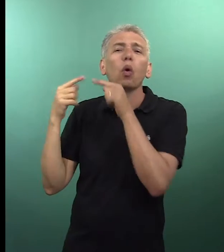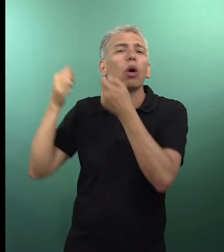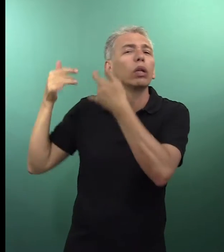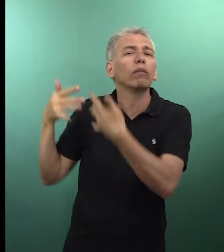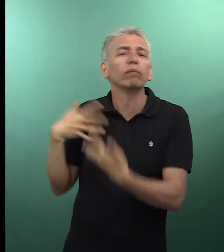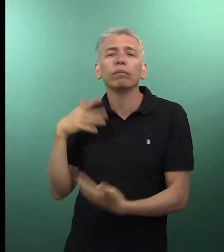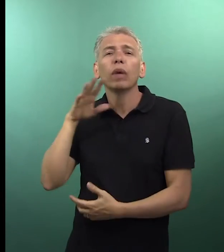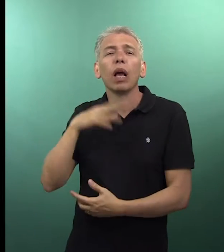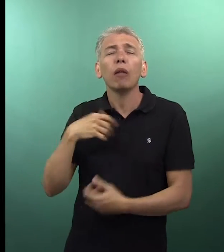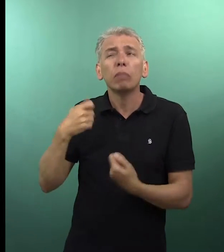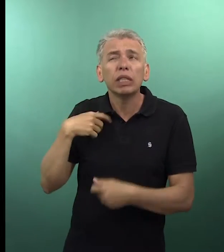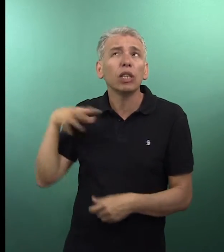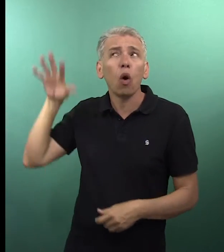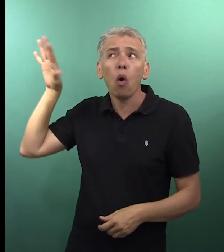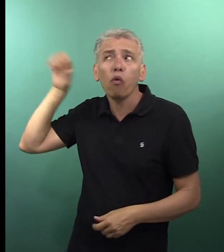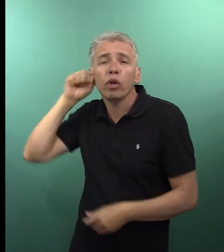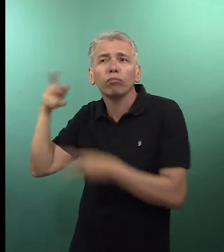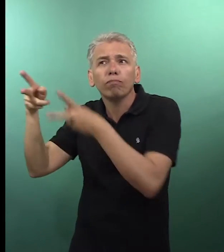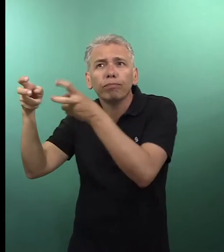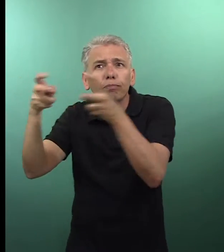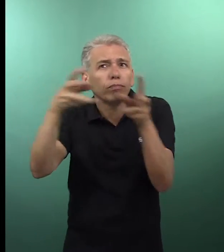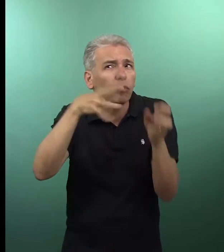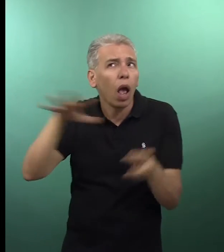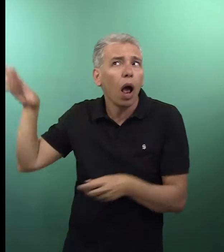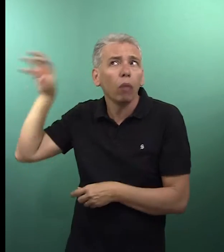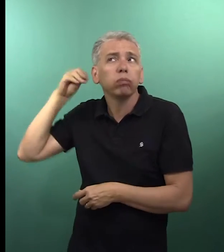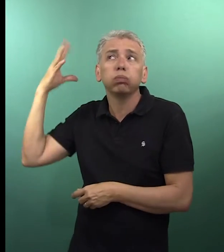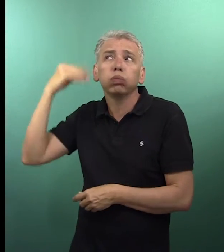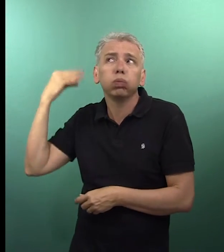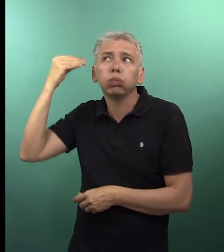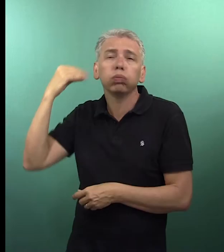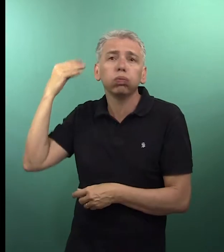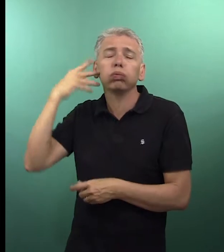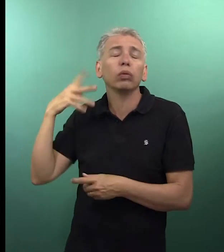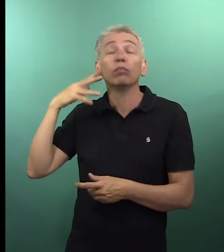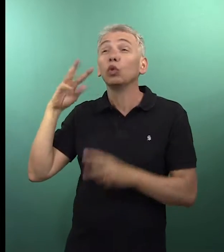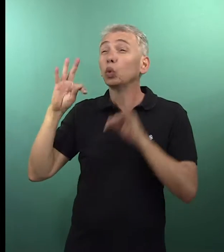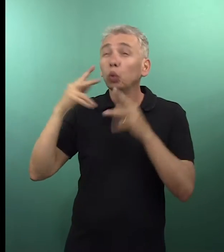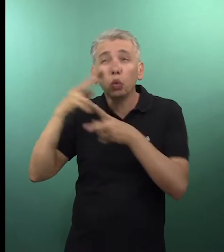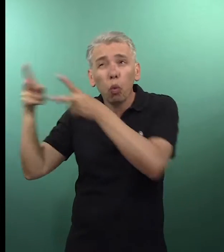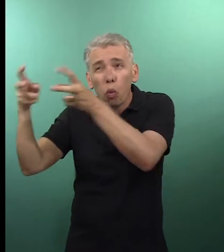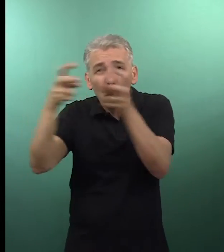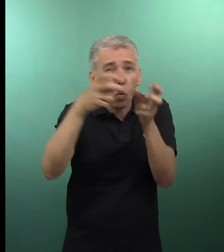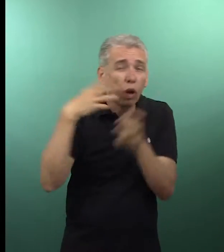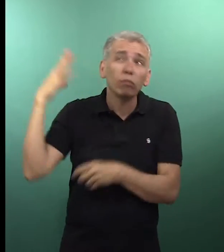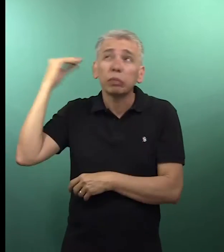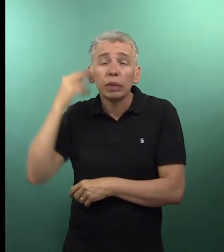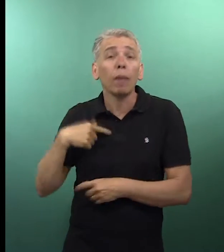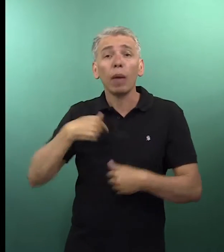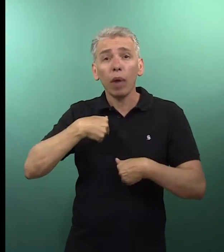entre estas e demais usuários do serviço telefônico fixo comutado stfc e do